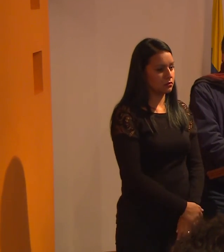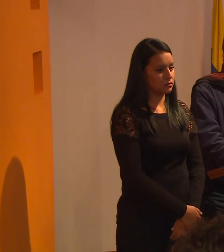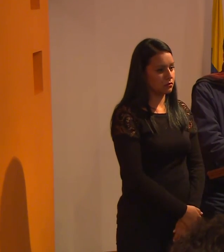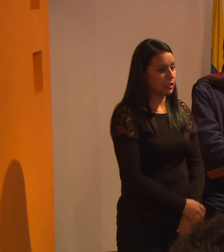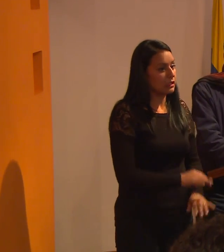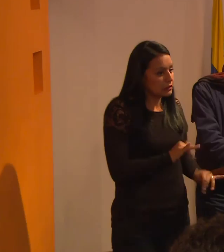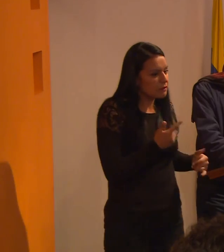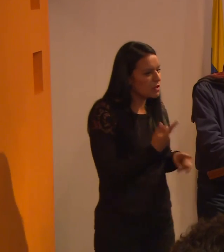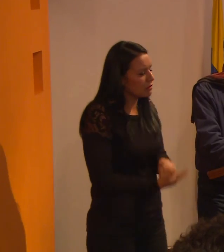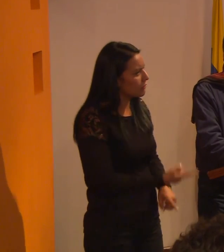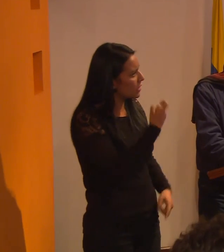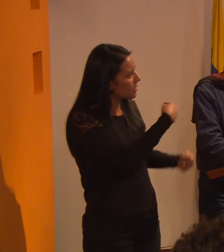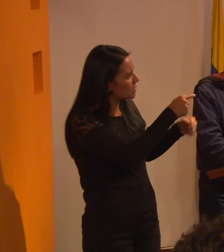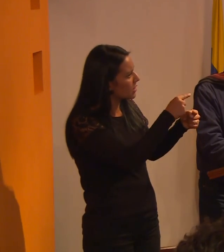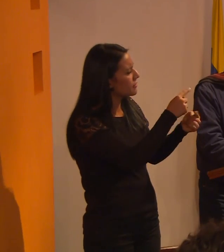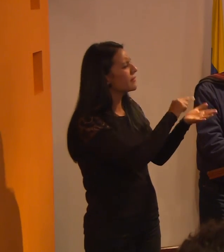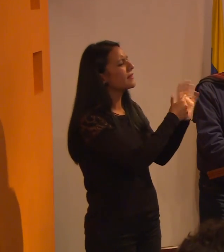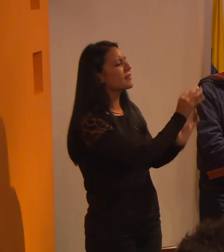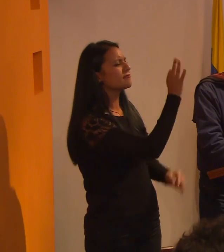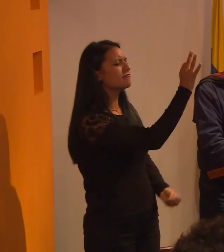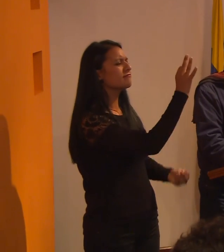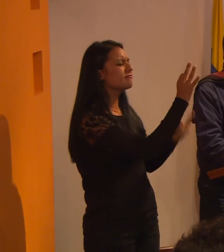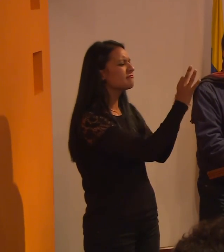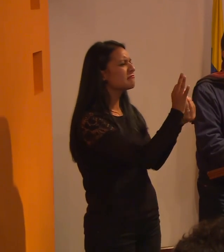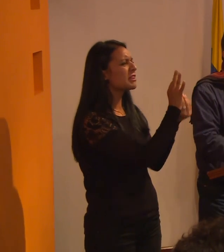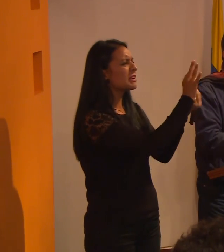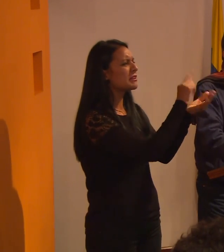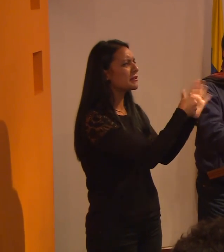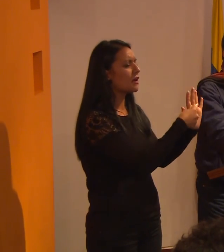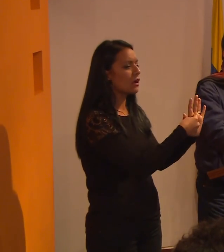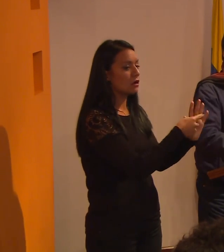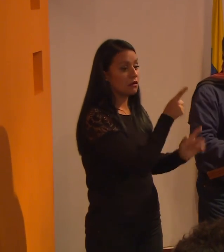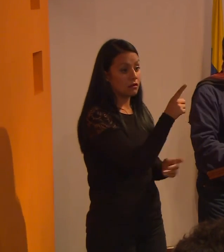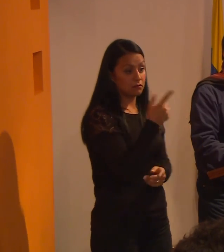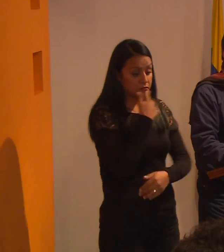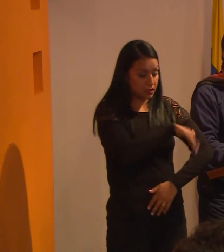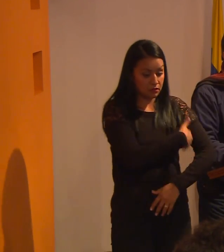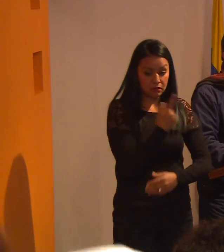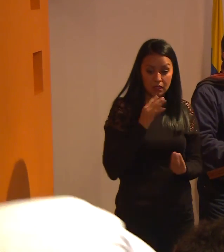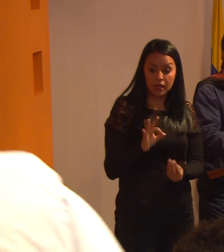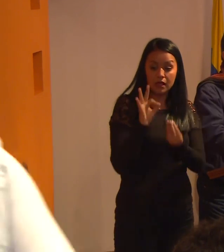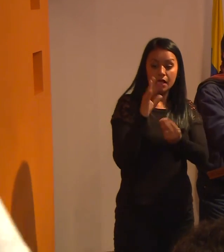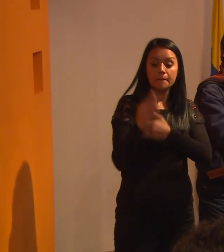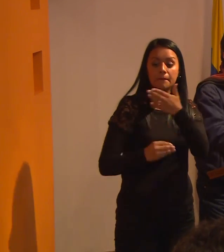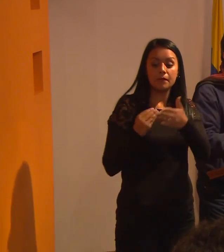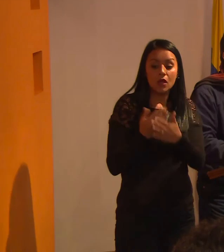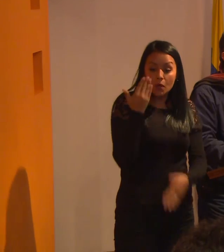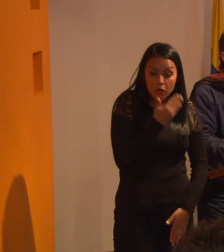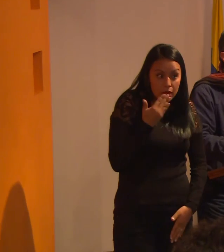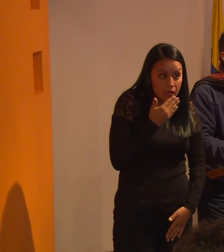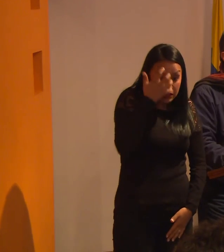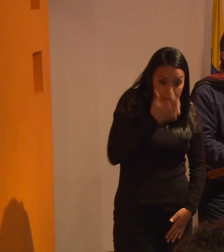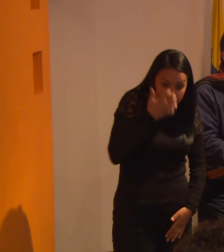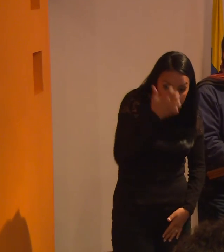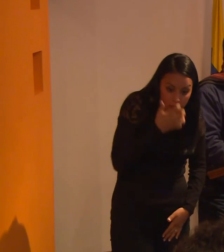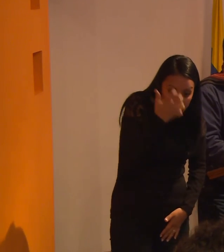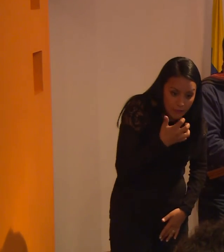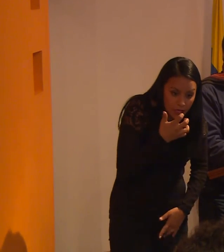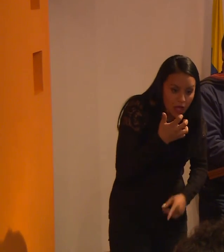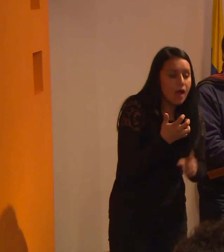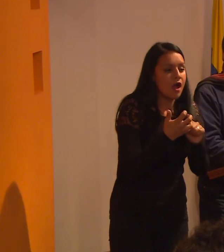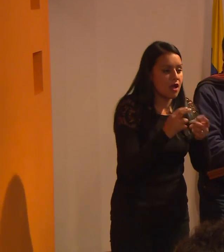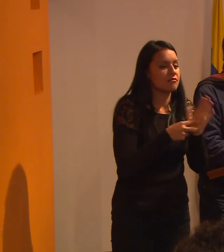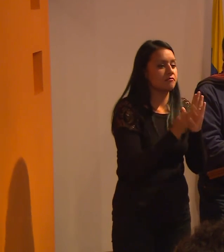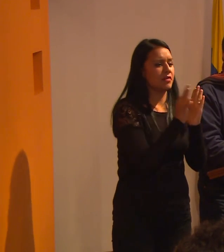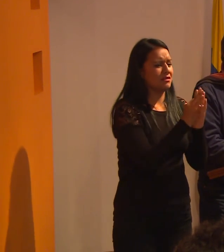haya un debate sobre qué es la calidad. Para ellos calidad es resultados de las pruebas, y resultados de las pruebas es evaluación. Eso es